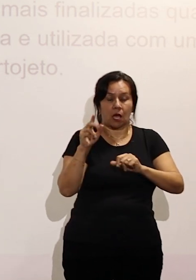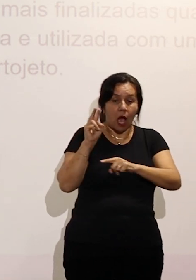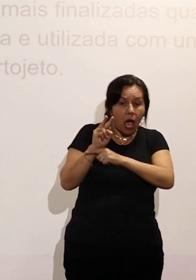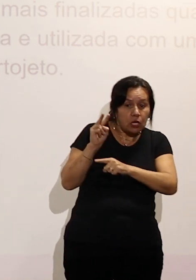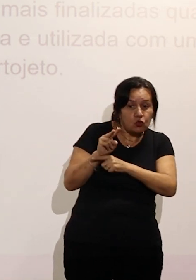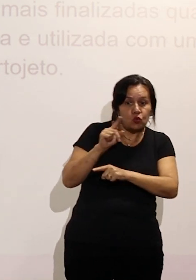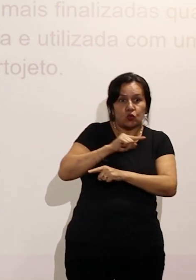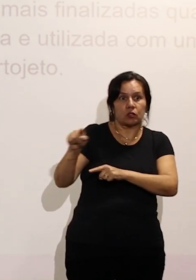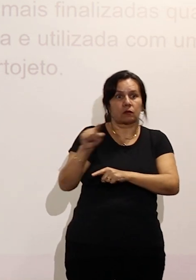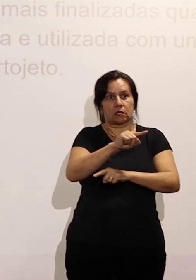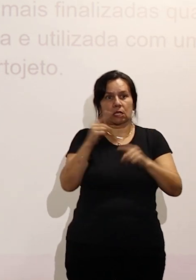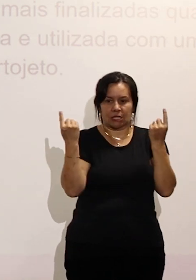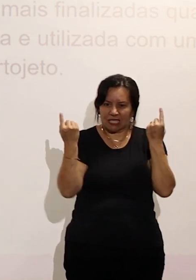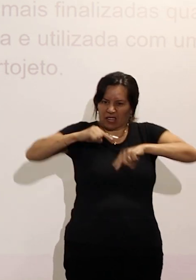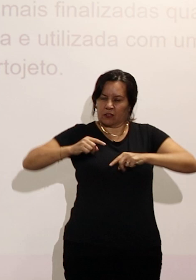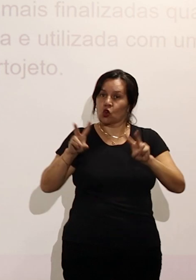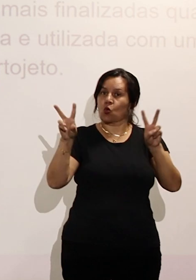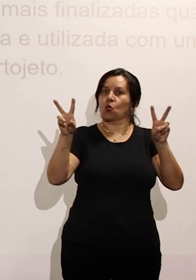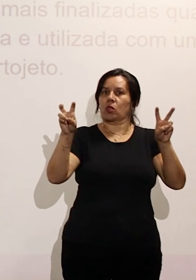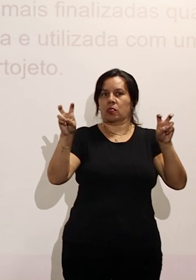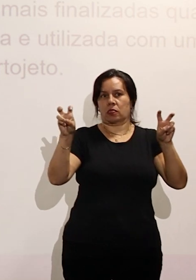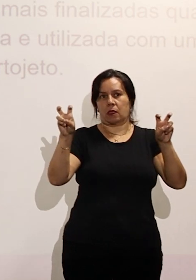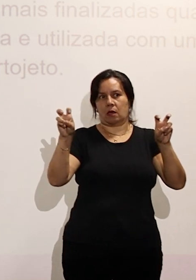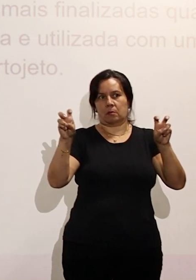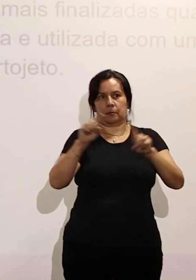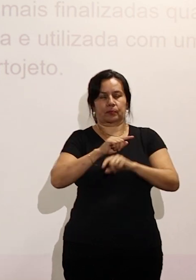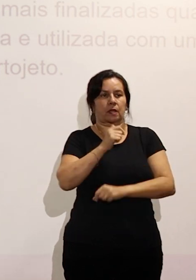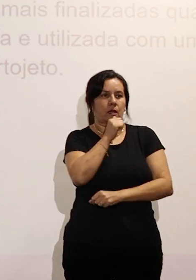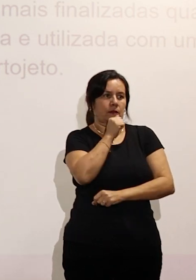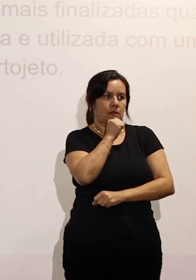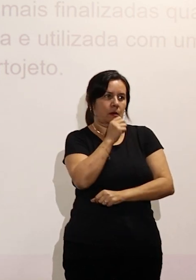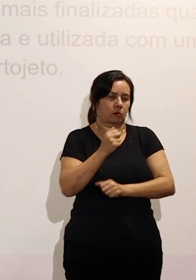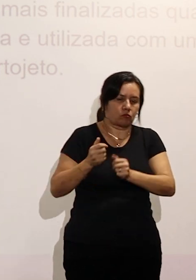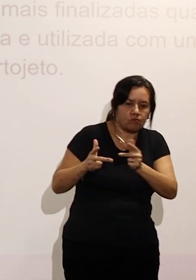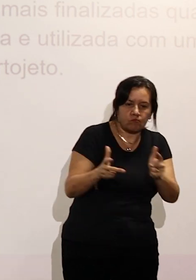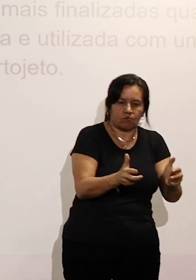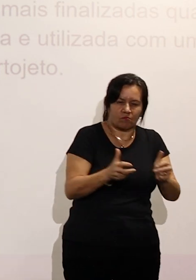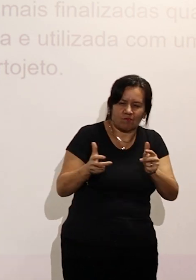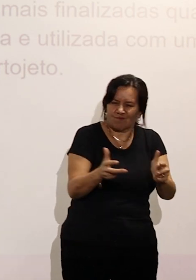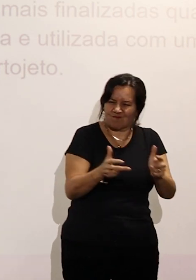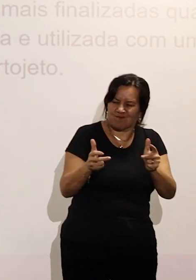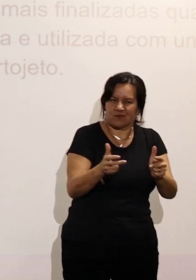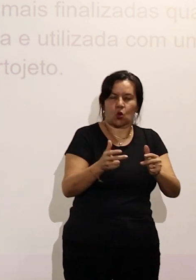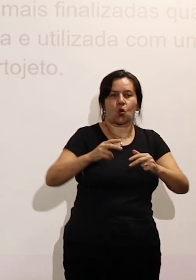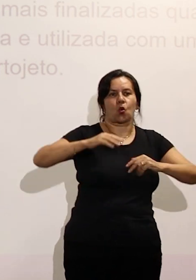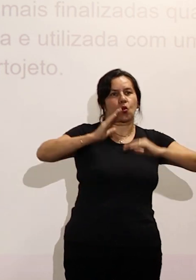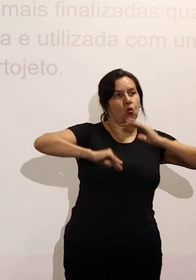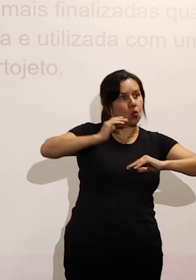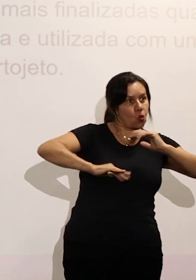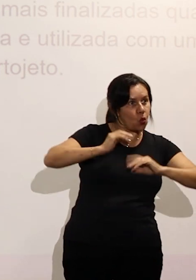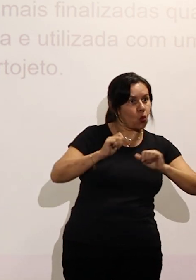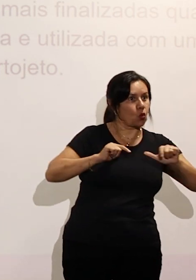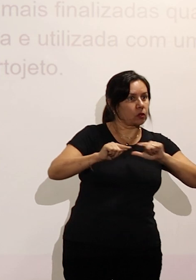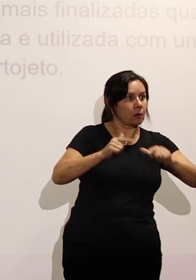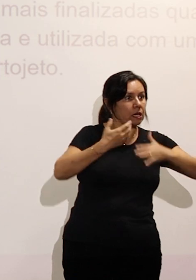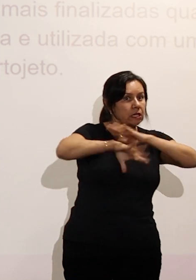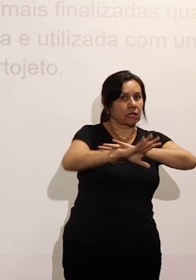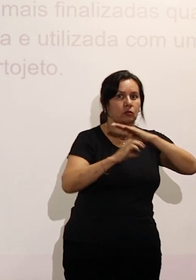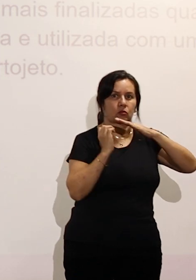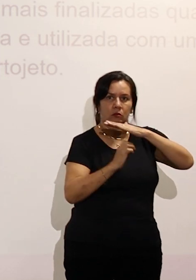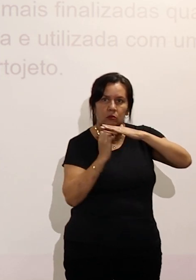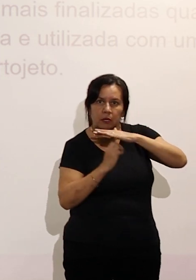desafios com temas. Por quê? Seja numa game jam, ou num trabalho, e trabalho seja dentro de uma empresa, ou